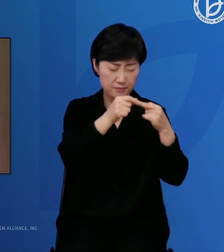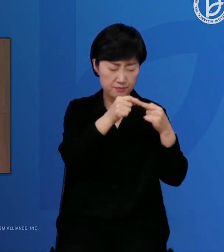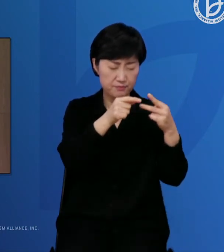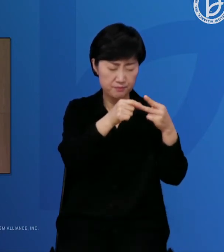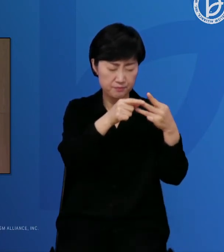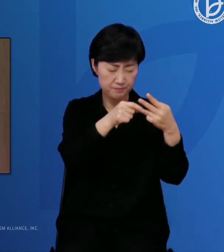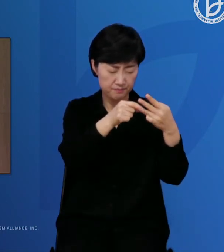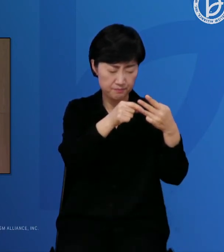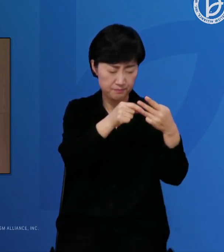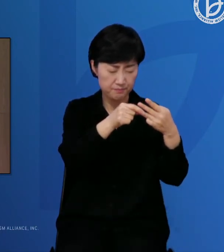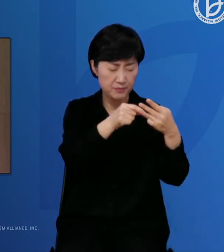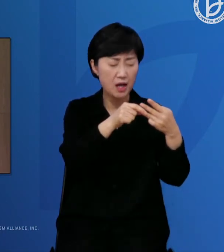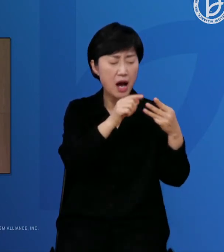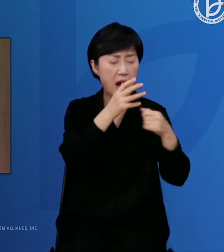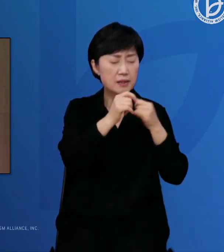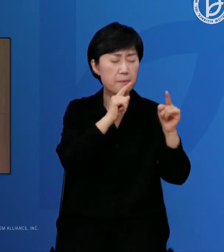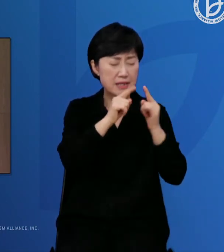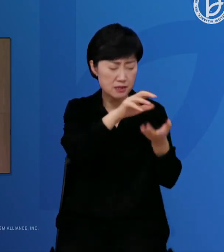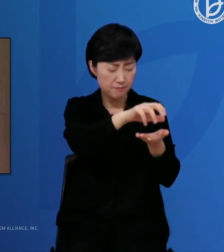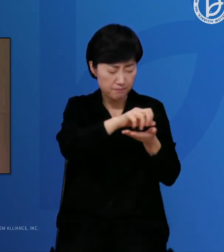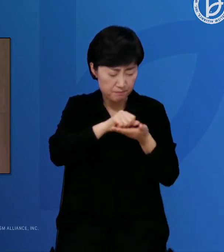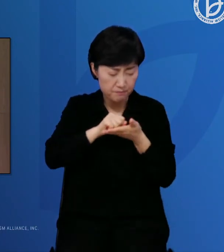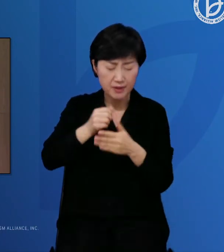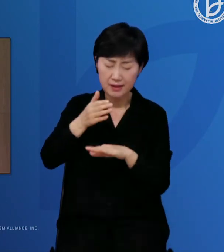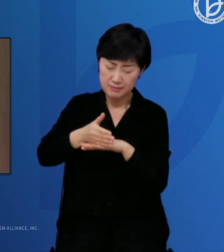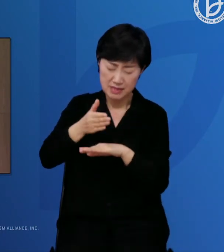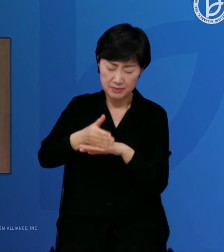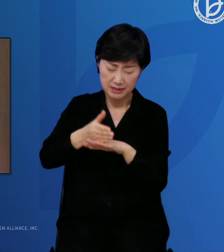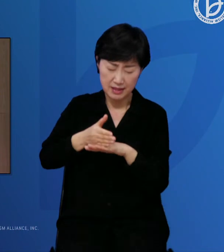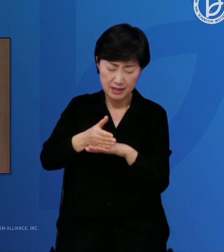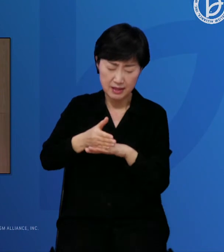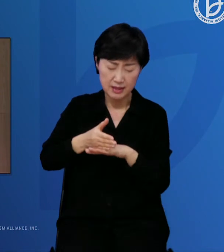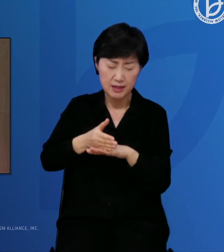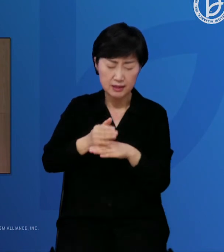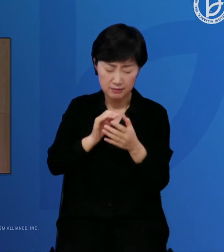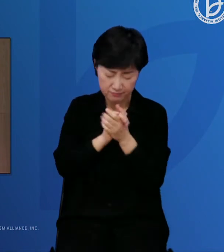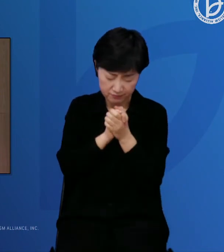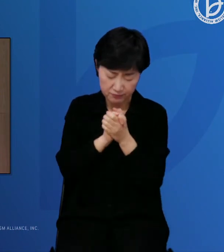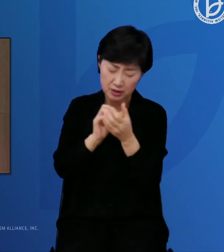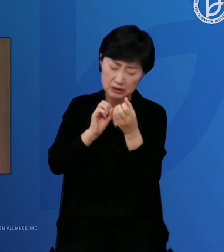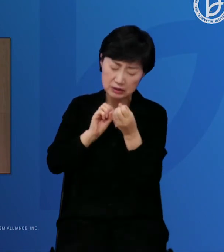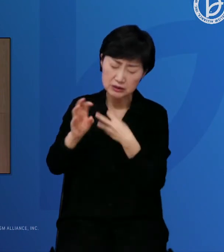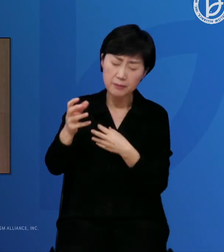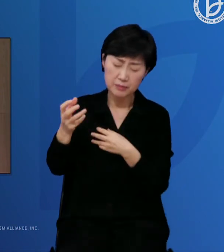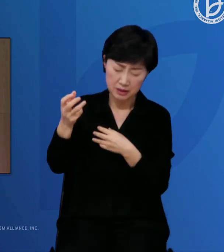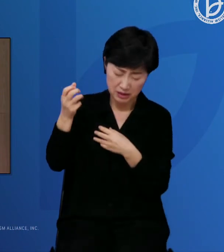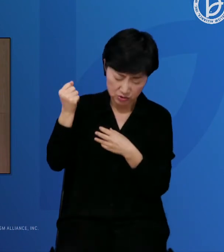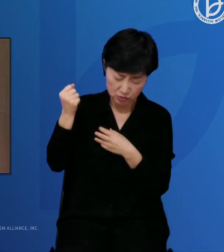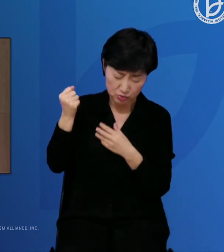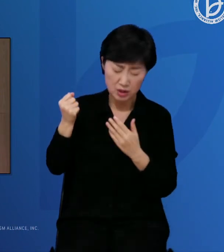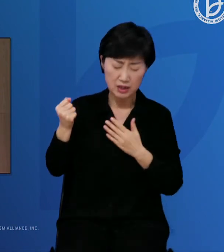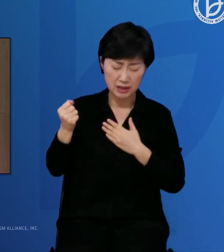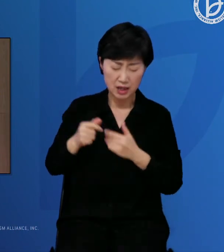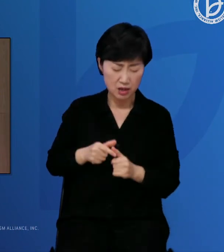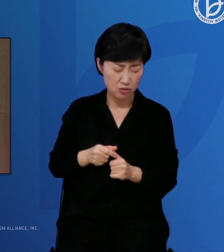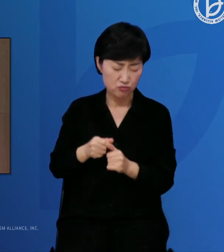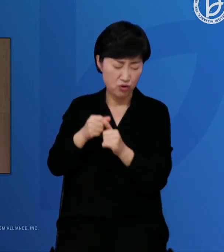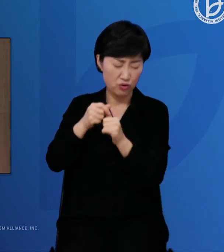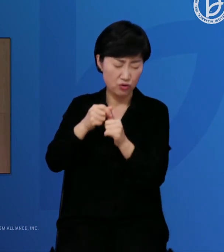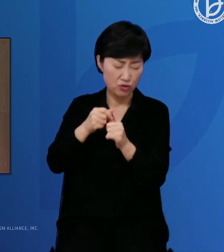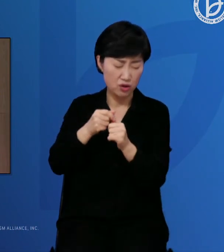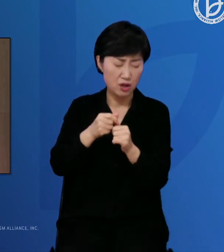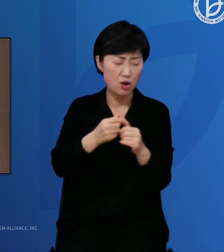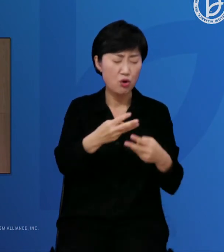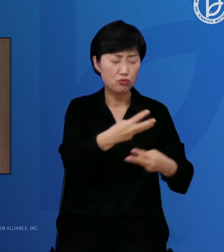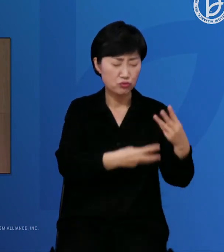주심에 감사드립니다. 그 주신 응답으로 나를 살리시고 교회를 통해 후대를 살리시며 현장을 통한 빛의